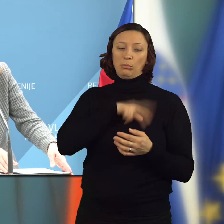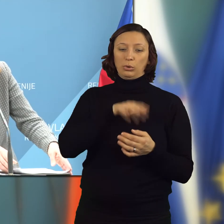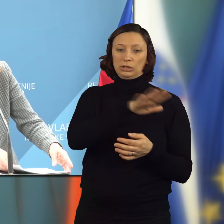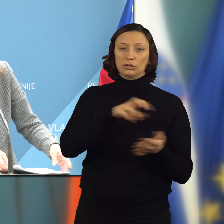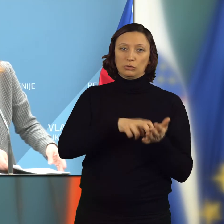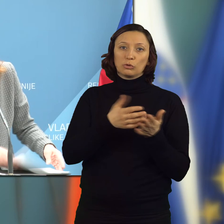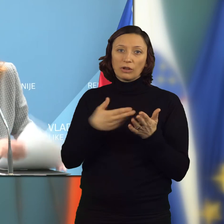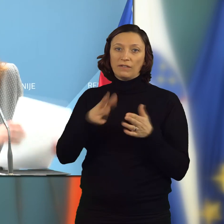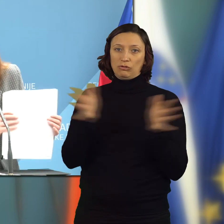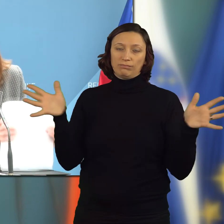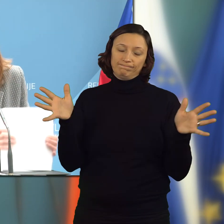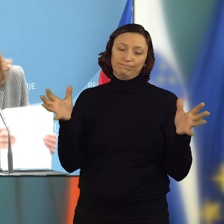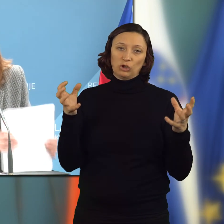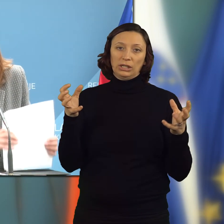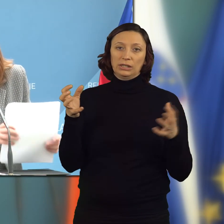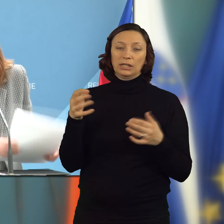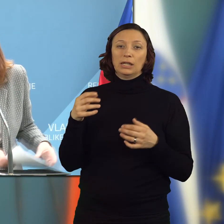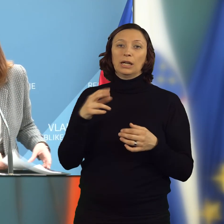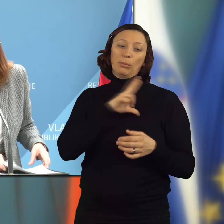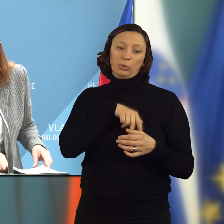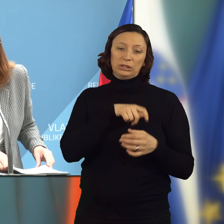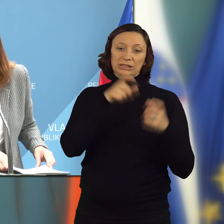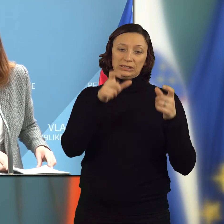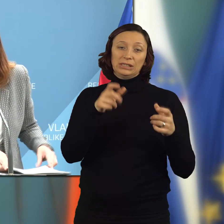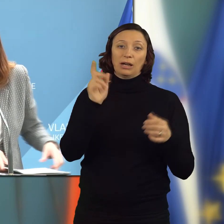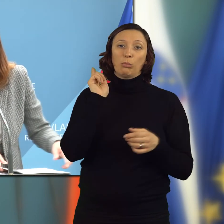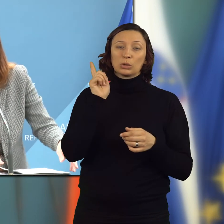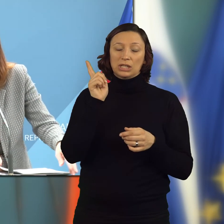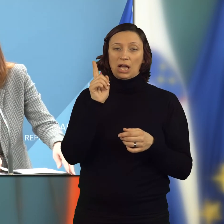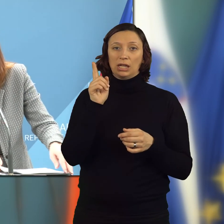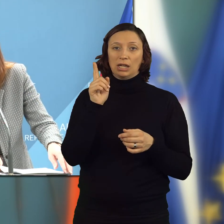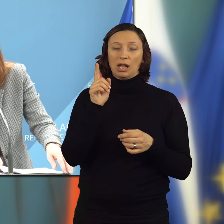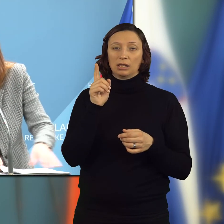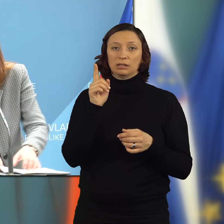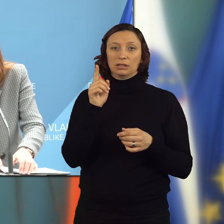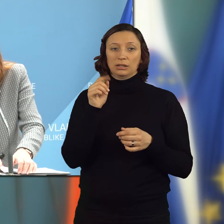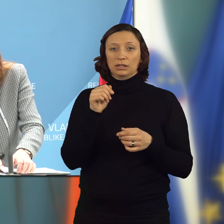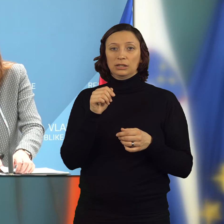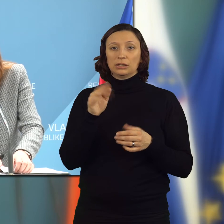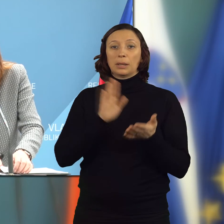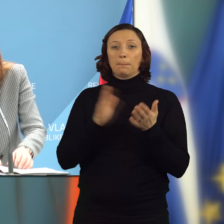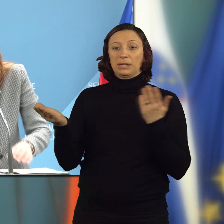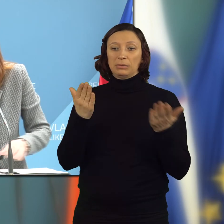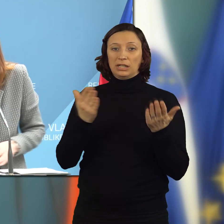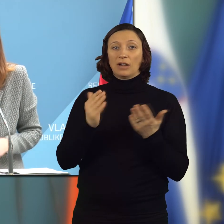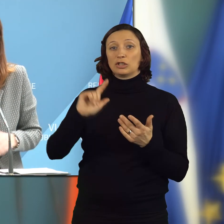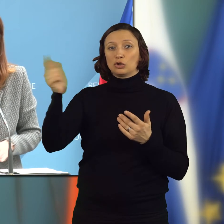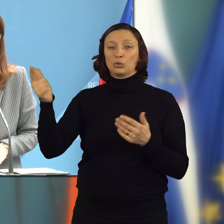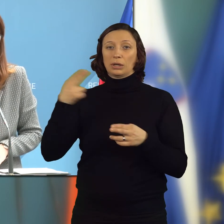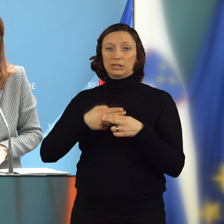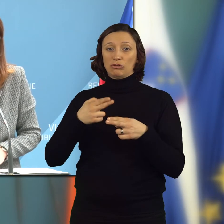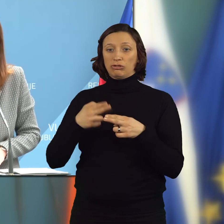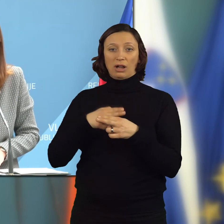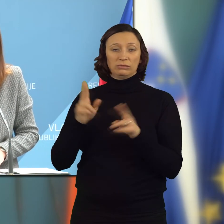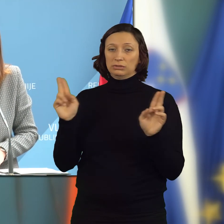Pobude se strani policije so bile še širše. Zagotovo policija sama tudi opozarja, da ji v primerjavi